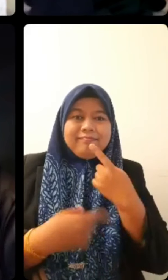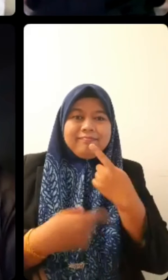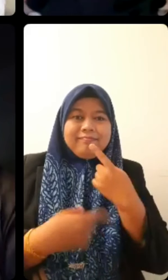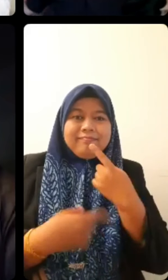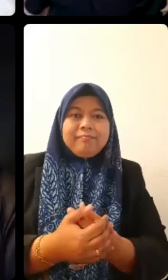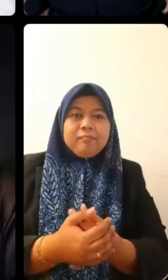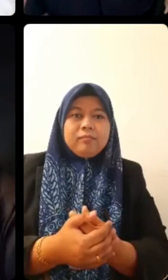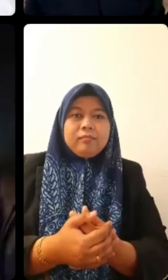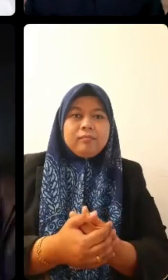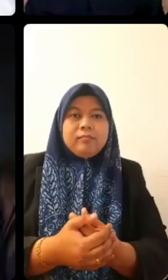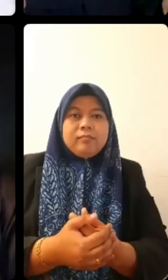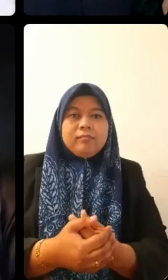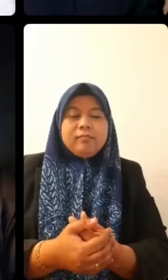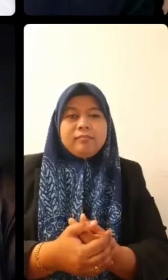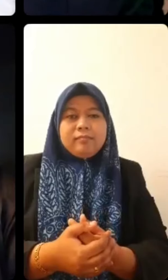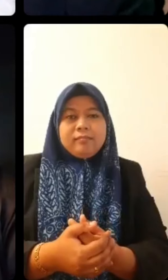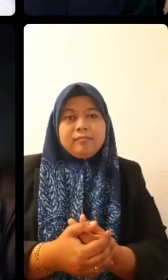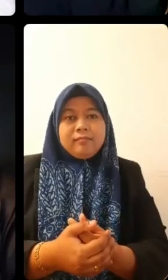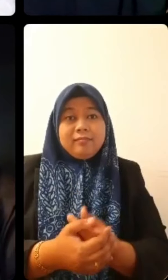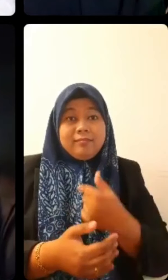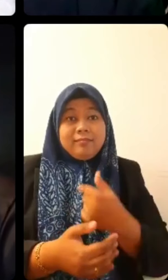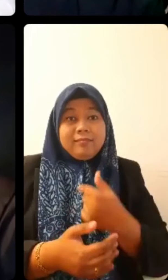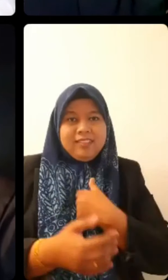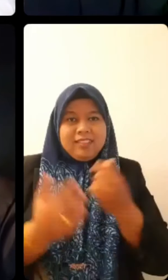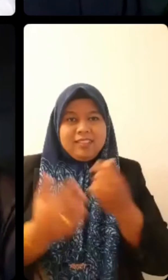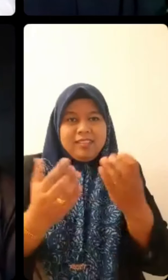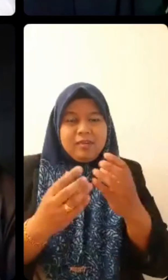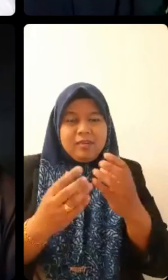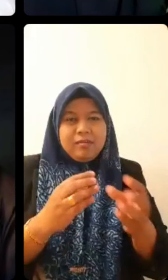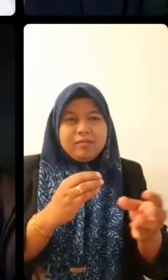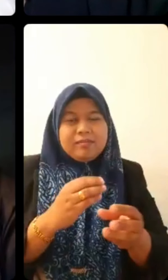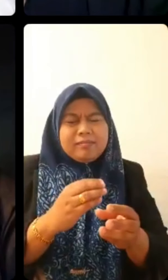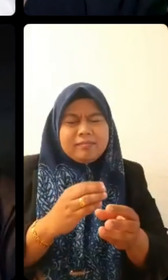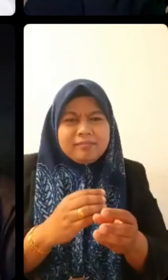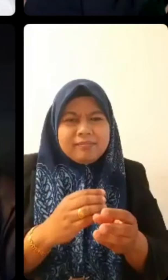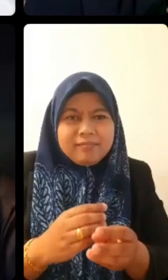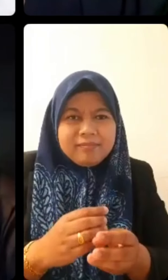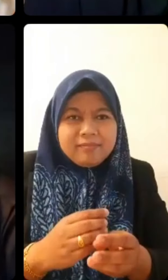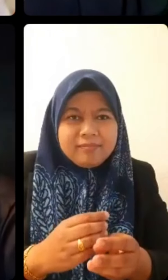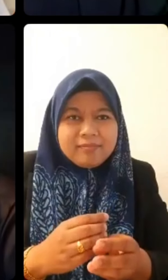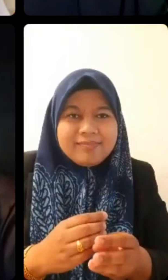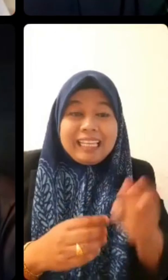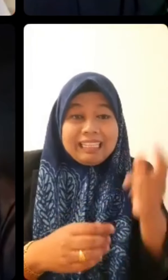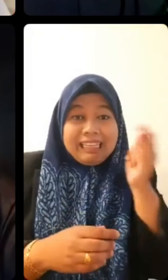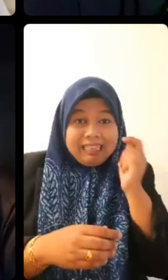yang tadi, yang soalan keempat kepada Anis tadi. Kerana OKU ni, dia buat kata orang